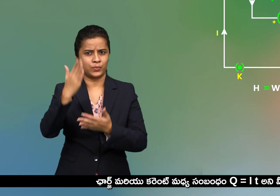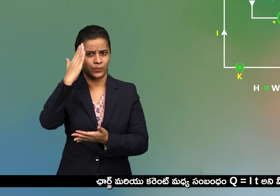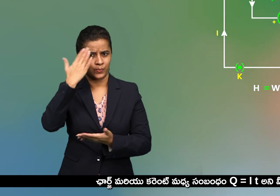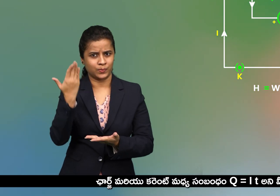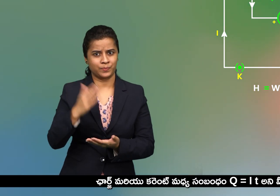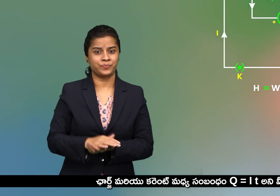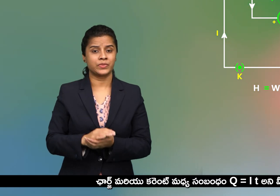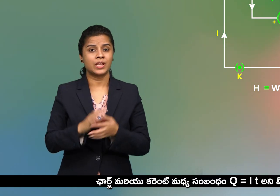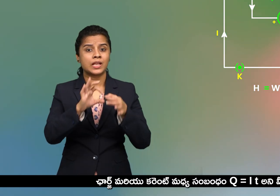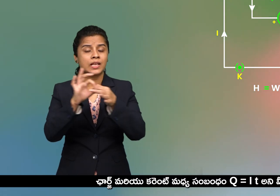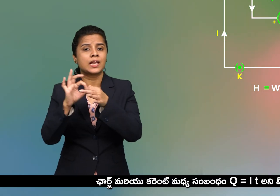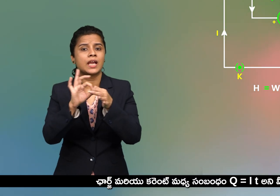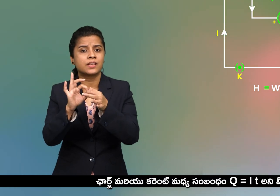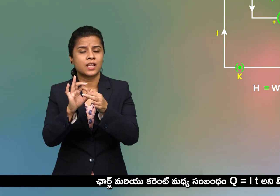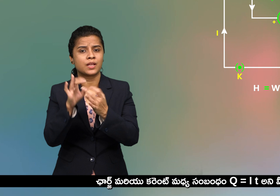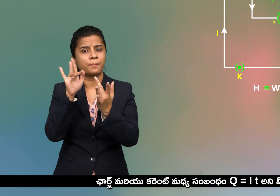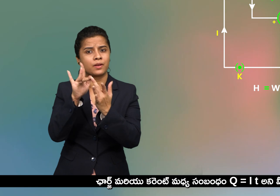మరియు కరెంట్ మధ్య సంబంధం